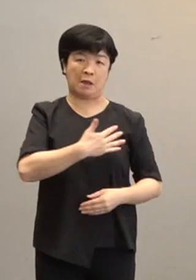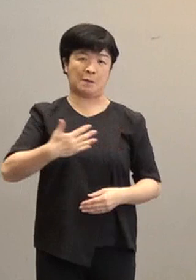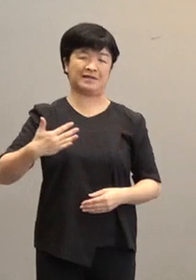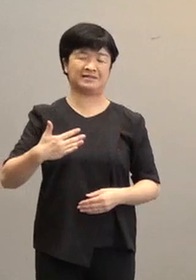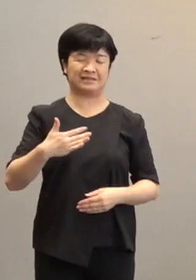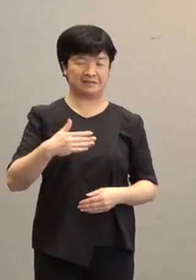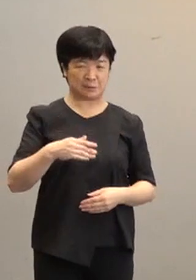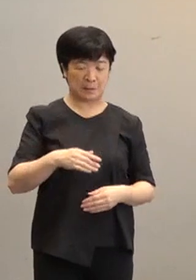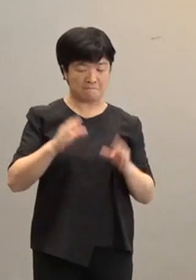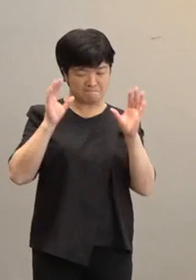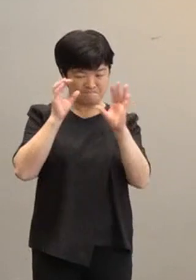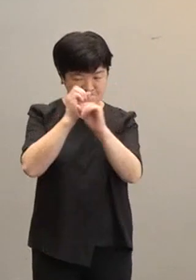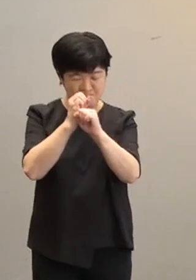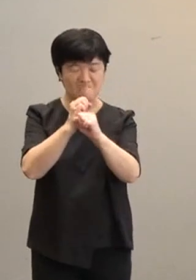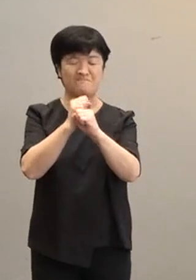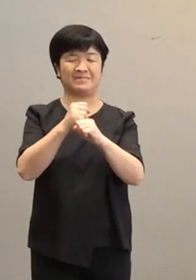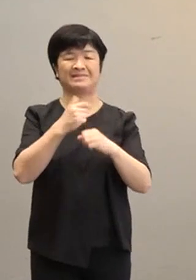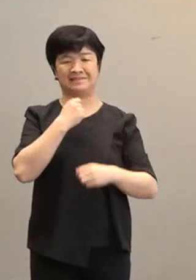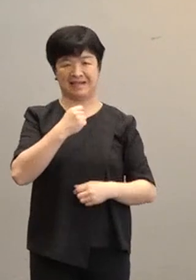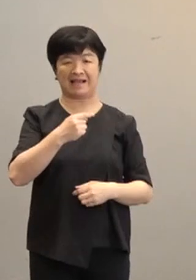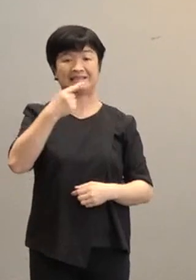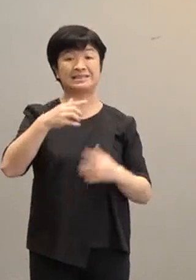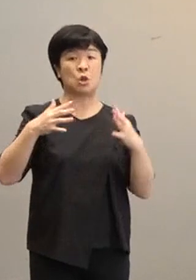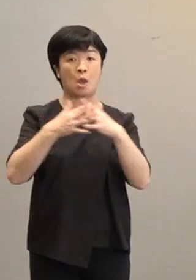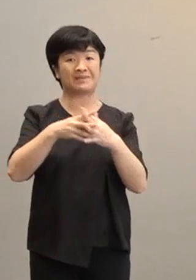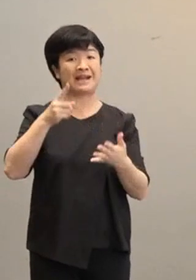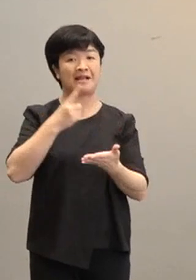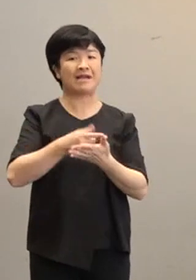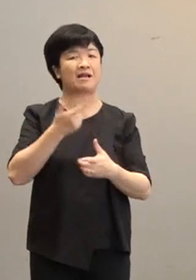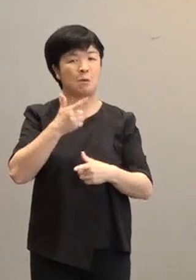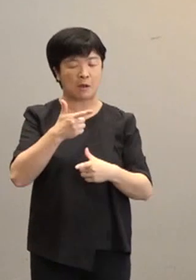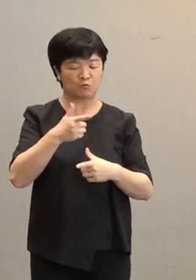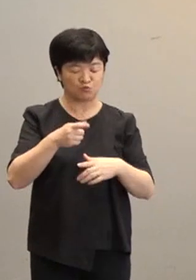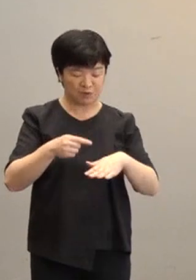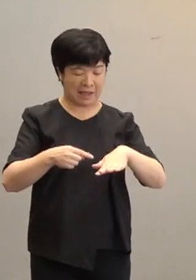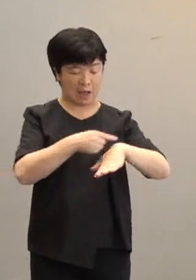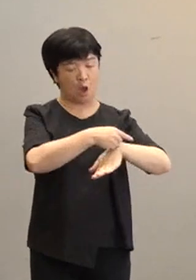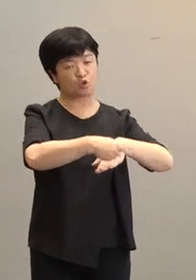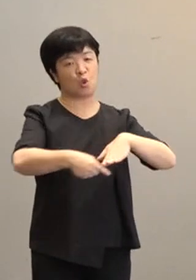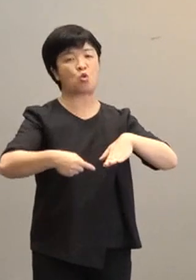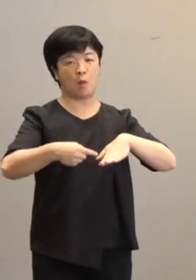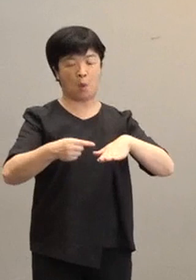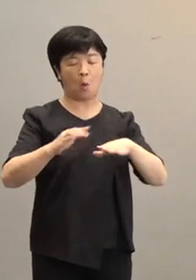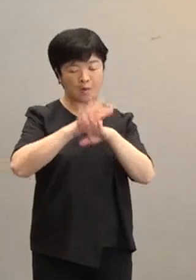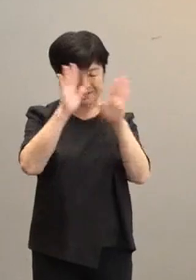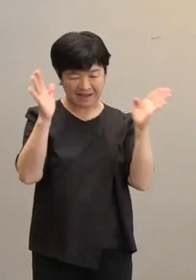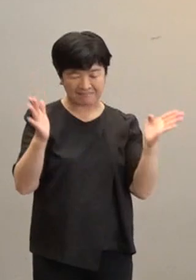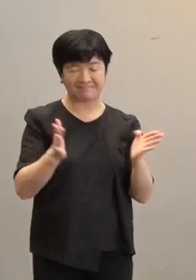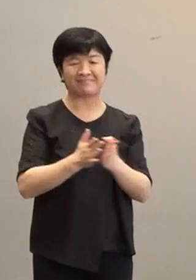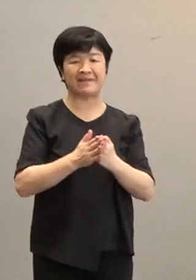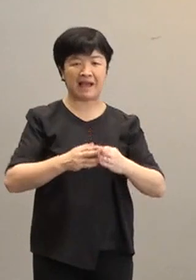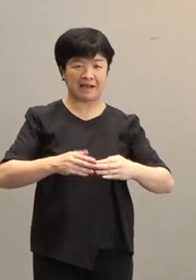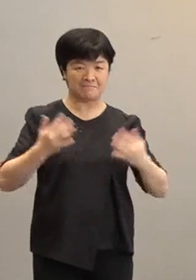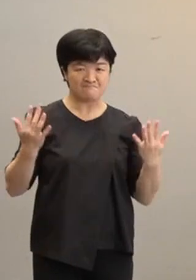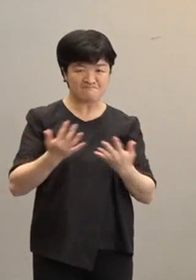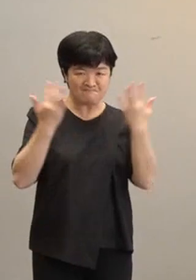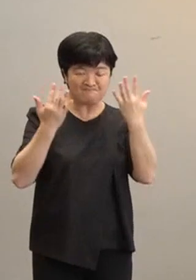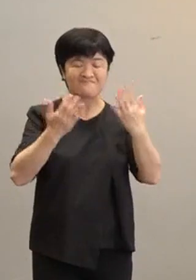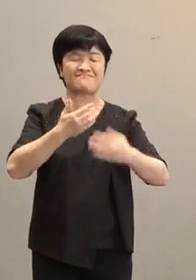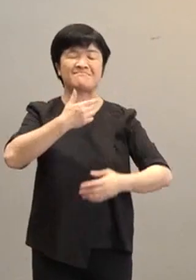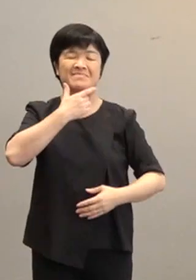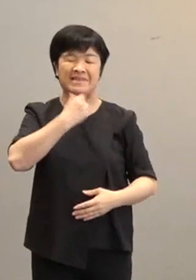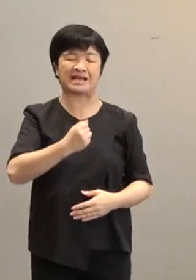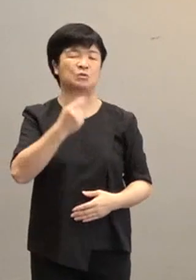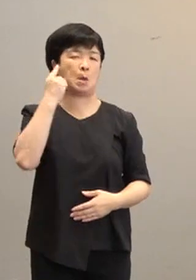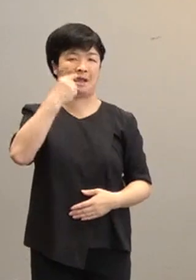当ててですね、まあ、一宮だけではなく、まあ、広く外房地域全体のですね、活性化に我々としてはつなげていきたいという